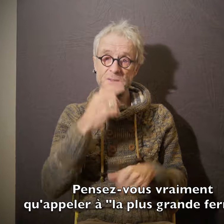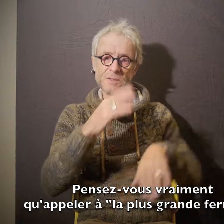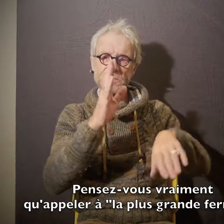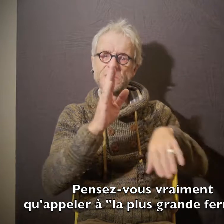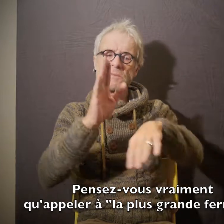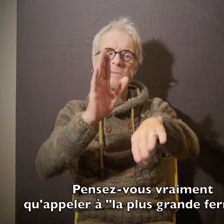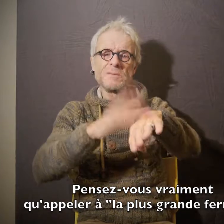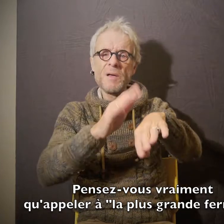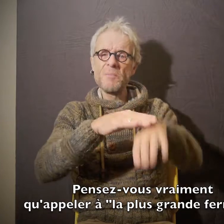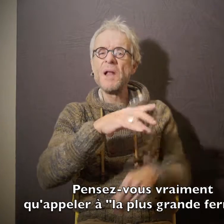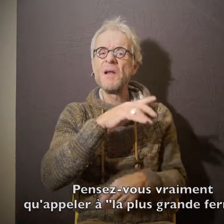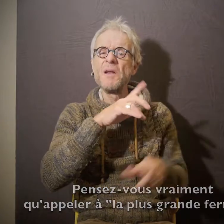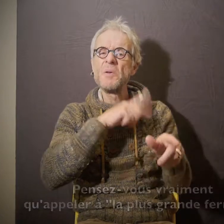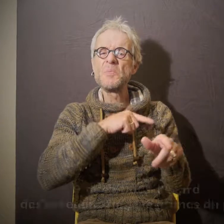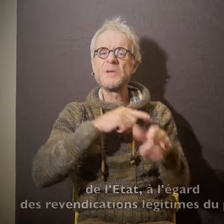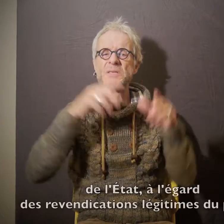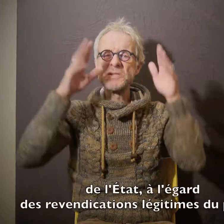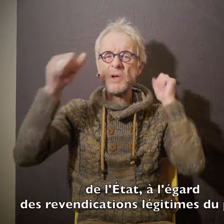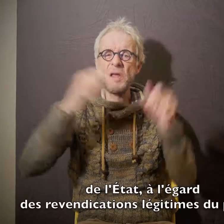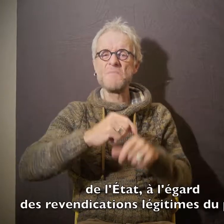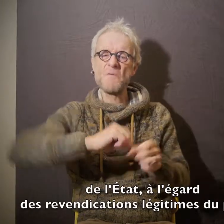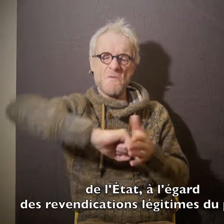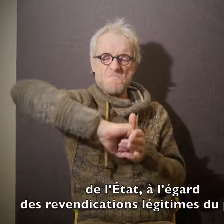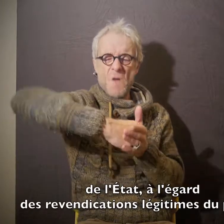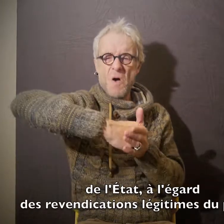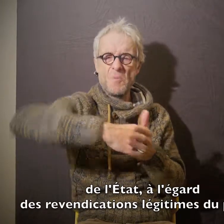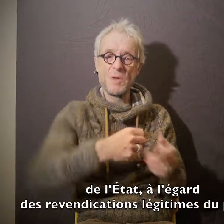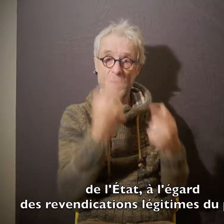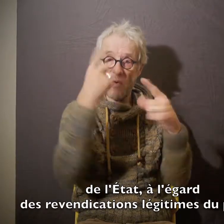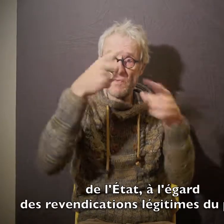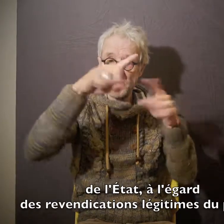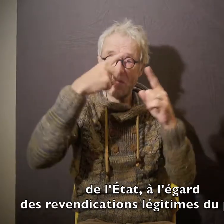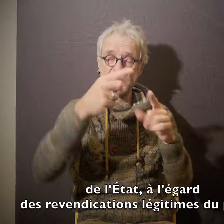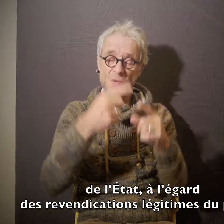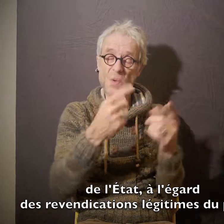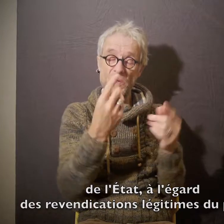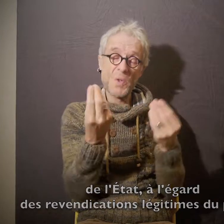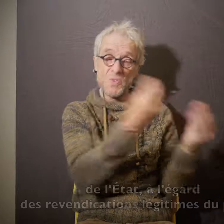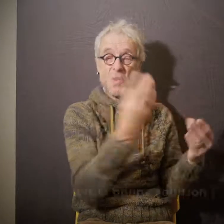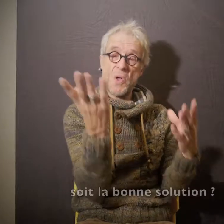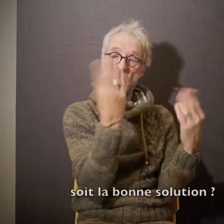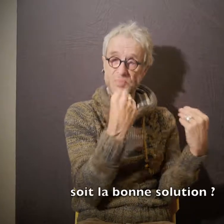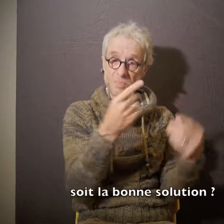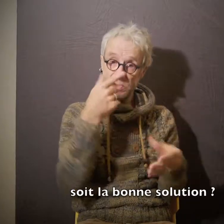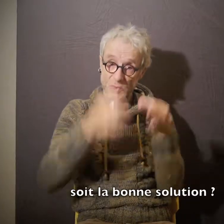Pensez-vous vraiment qu'appeler à la plus grande fermeté de l'État à l'égard des revendications légitimes du peuple soit la bonne